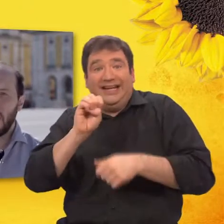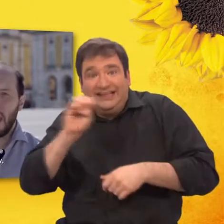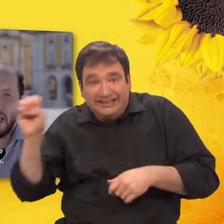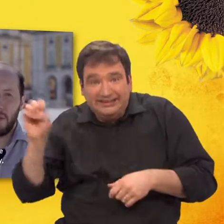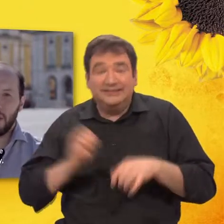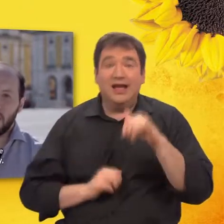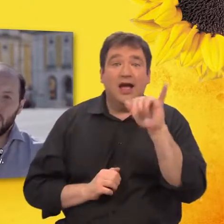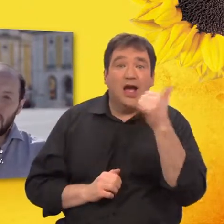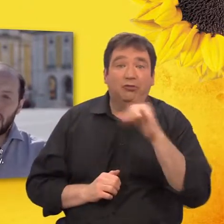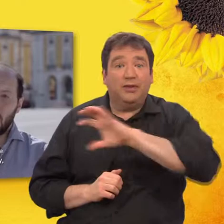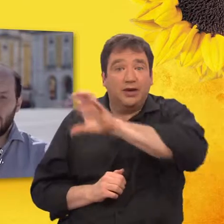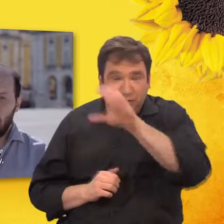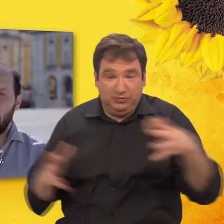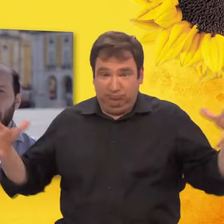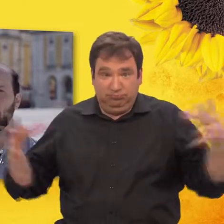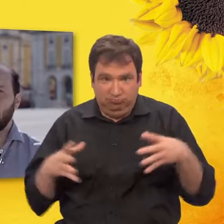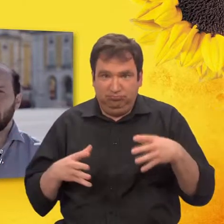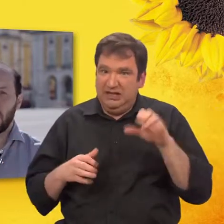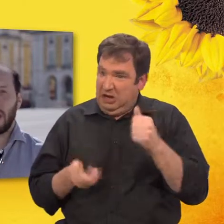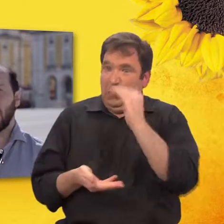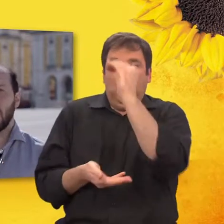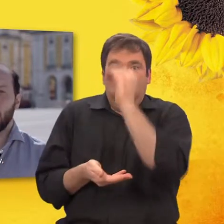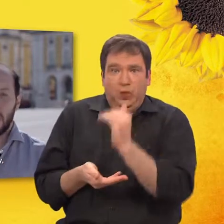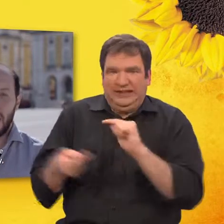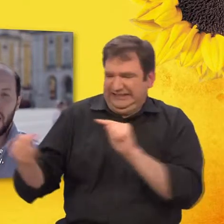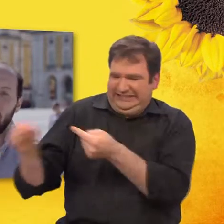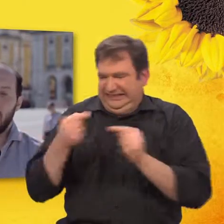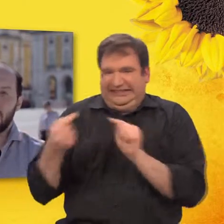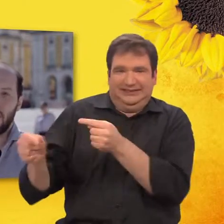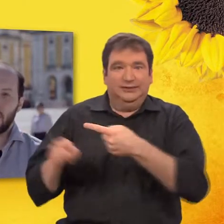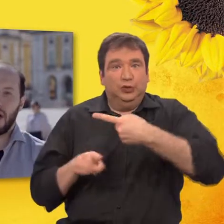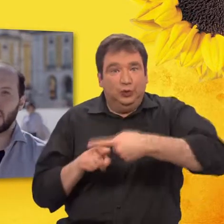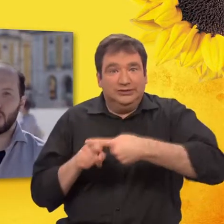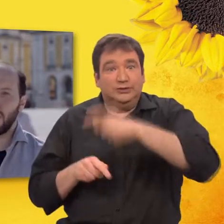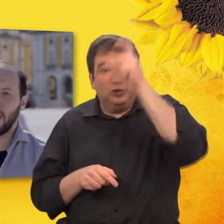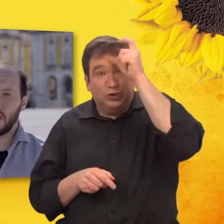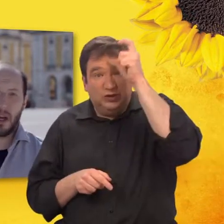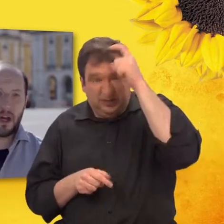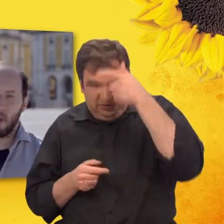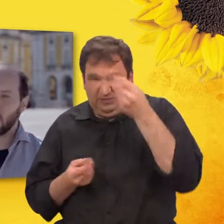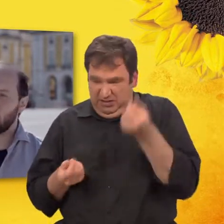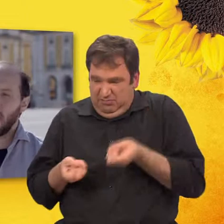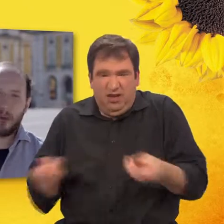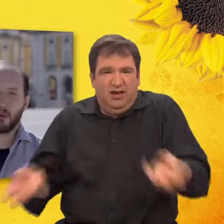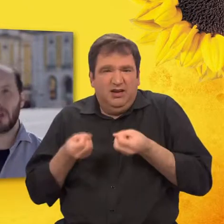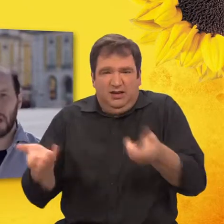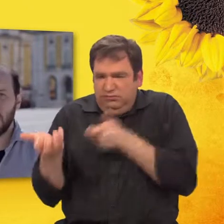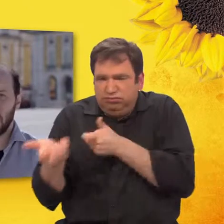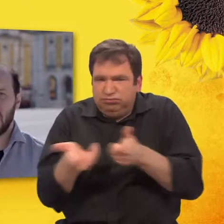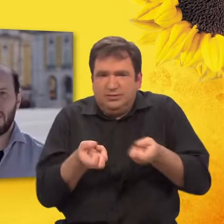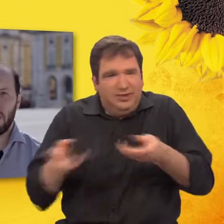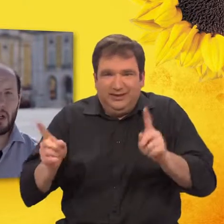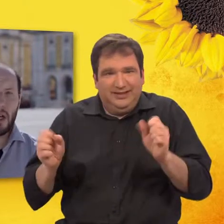Árabe, e permitindo resolver uma parte do conflito entre a Grécia e a Turquia, que é aquele que faz gastar estes dois países recursos